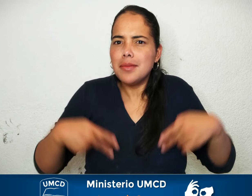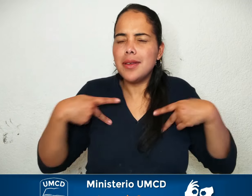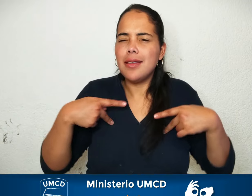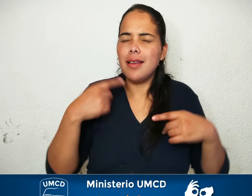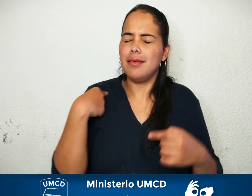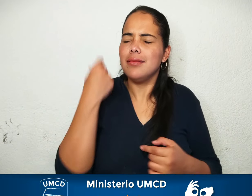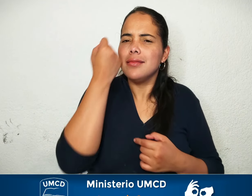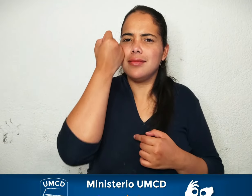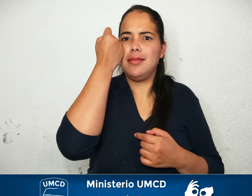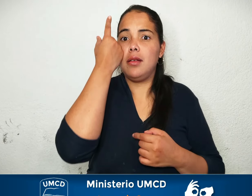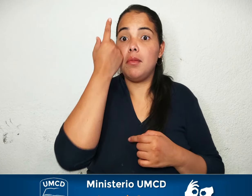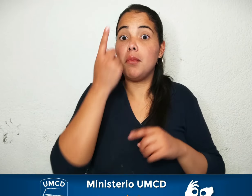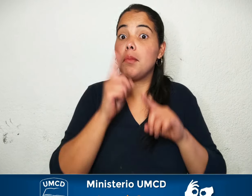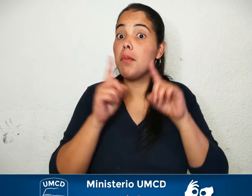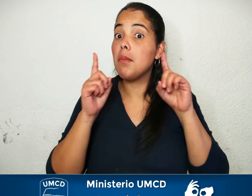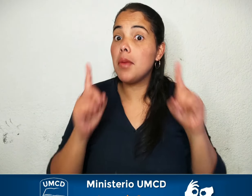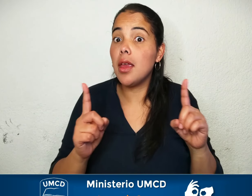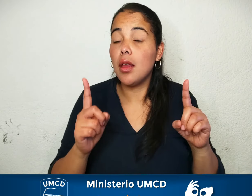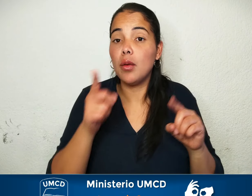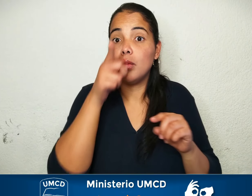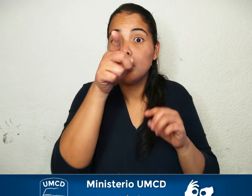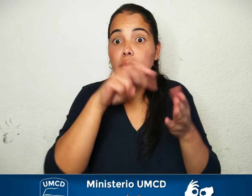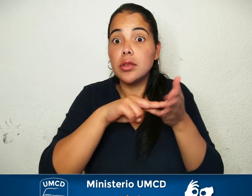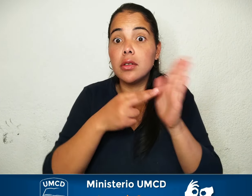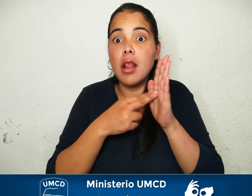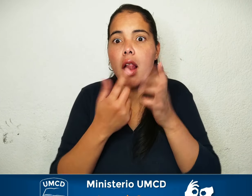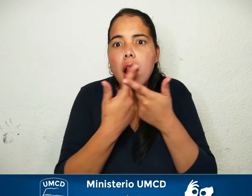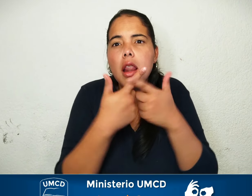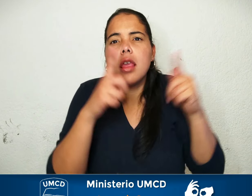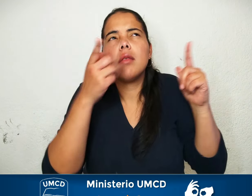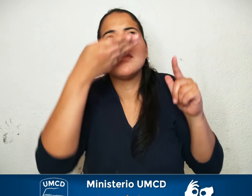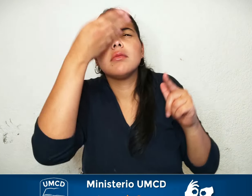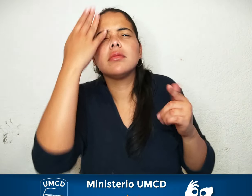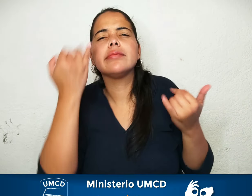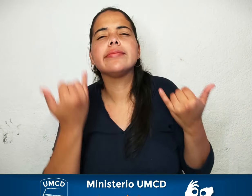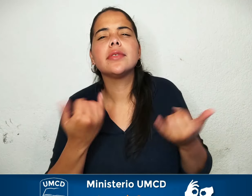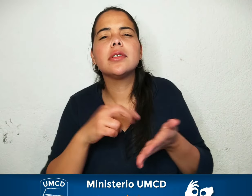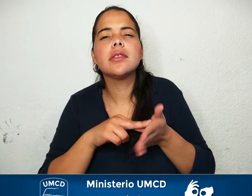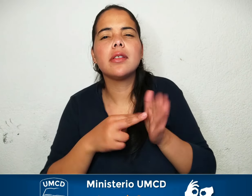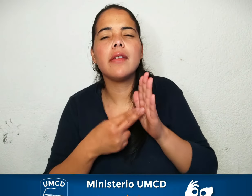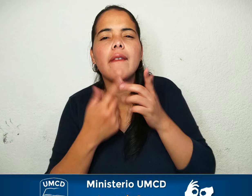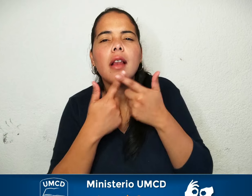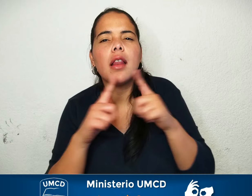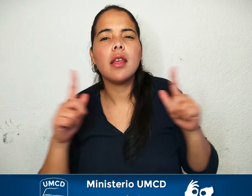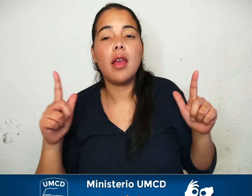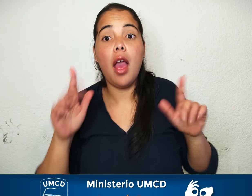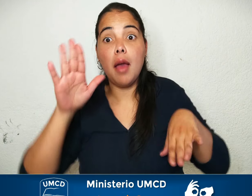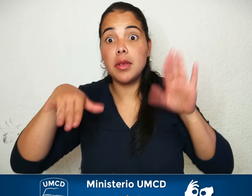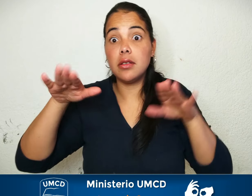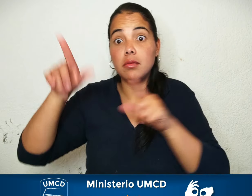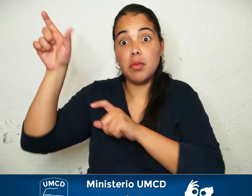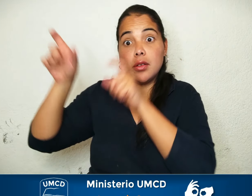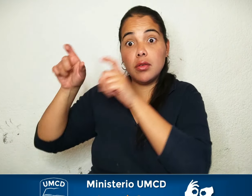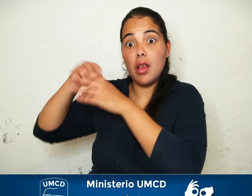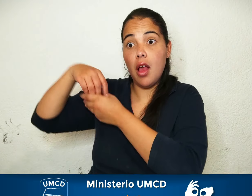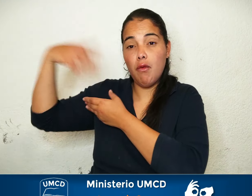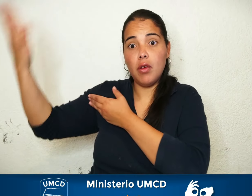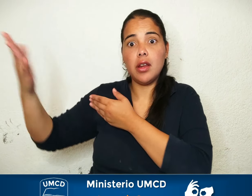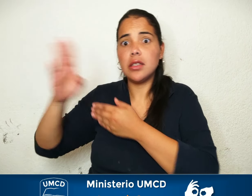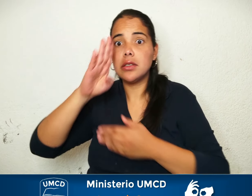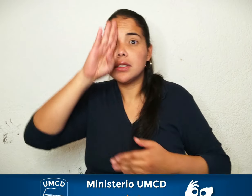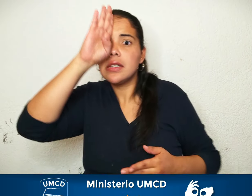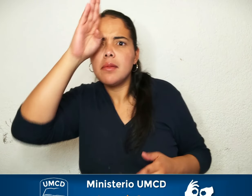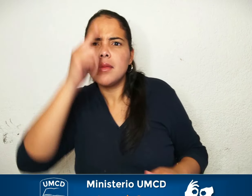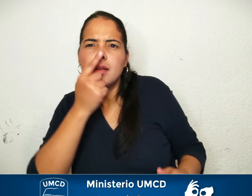que sin darnos cuenta puede afectar a otros. Usted y yo estamos ante los ojos de personas que miran